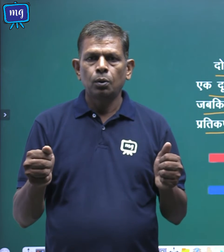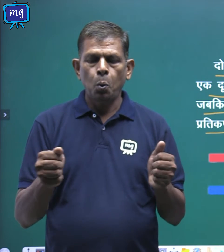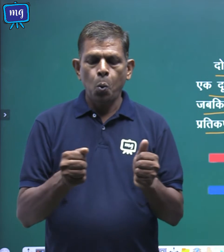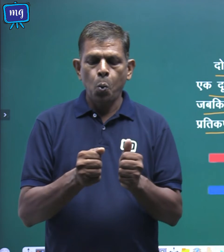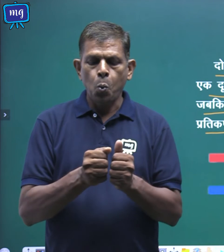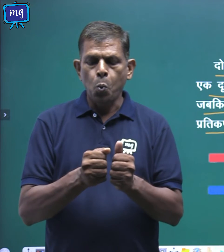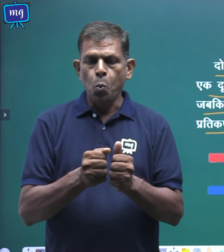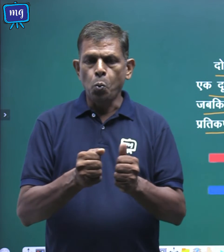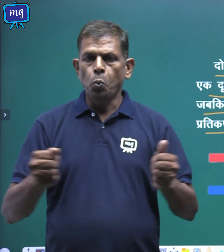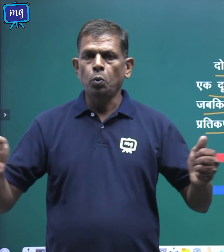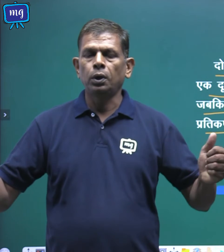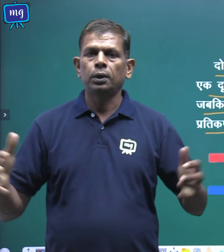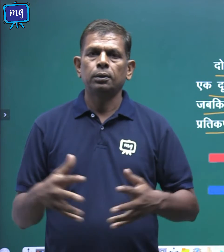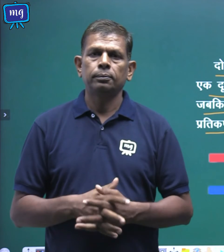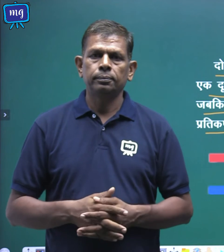दूर करेंगे।